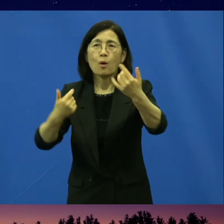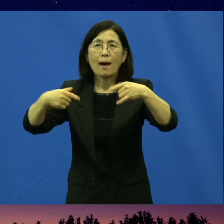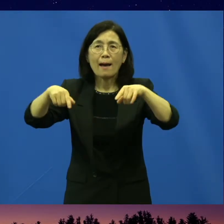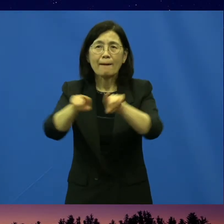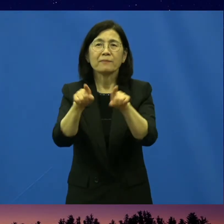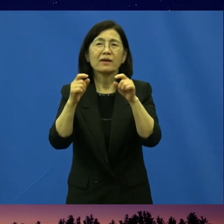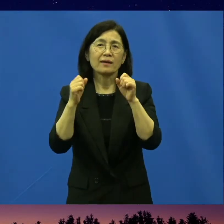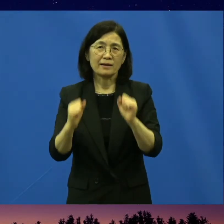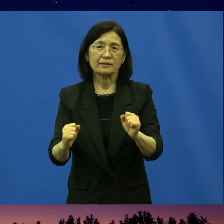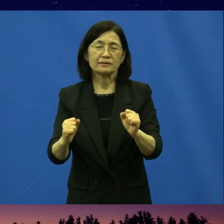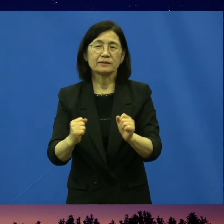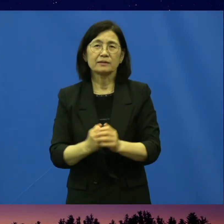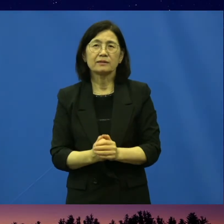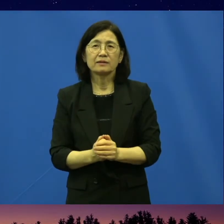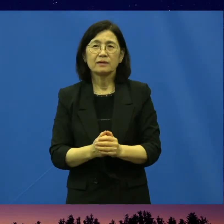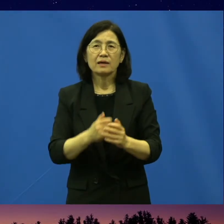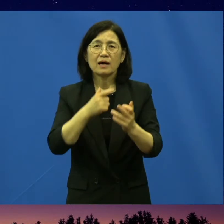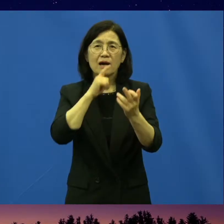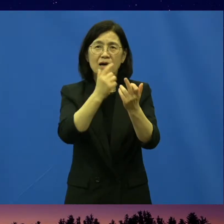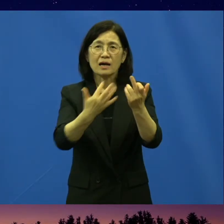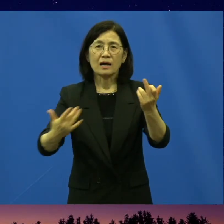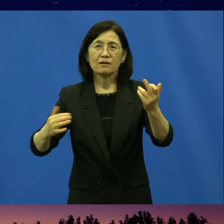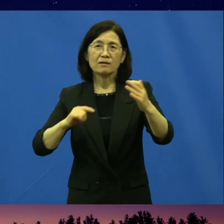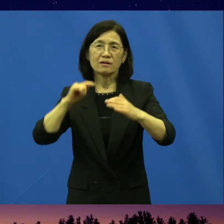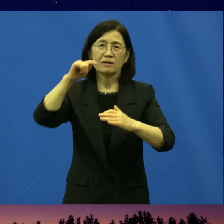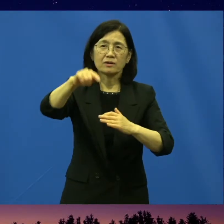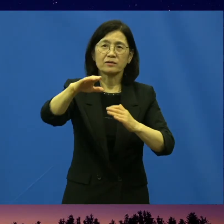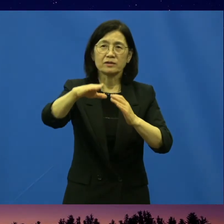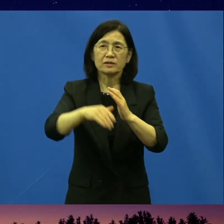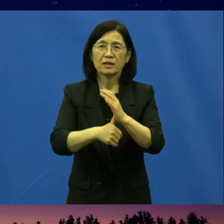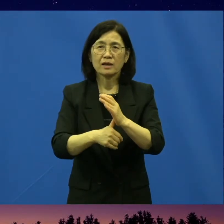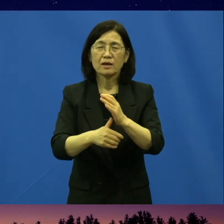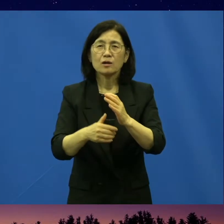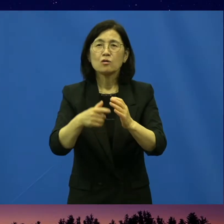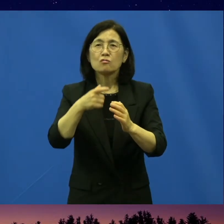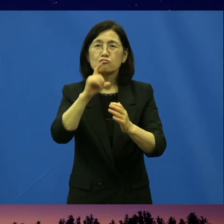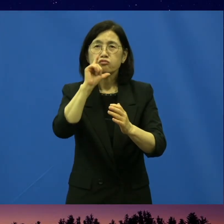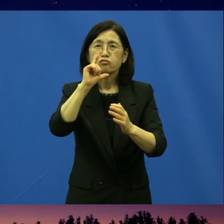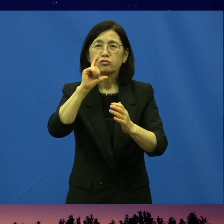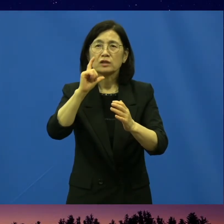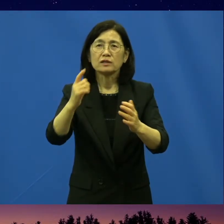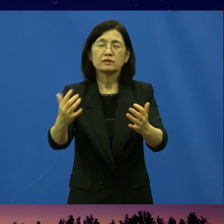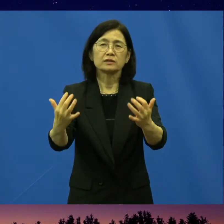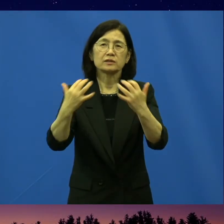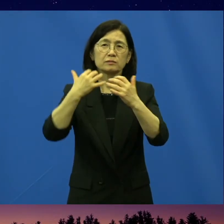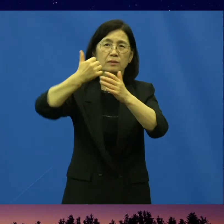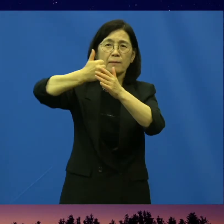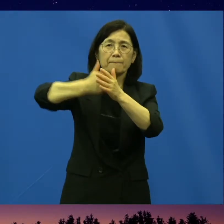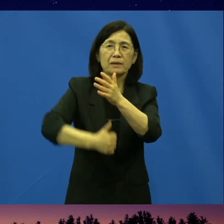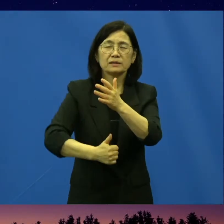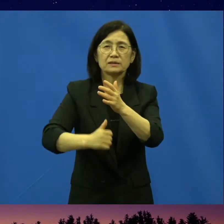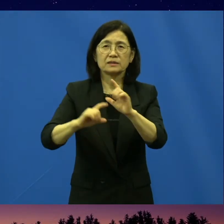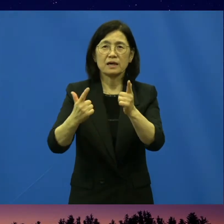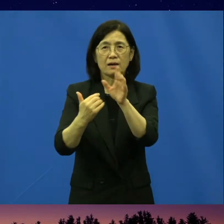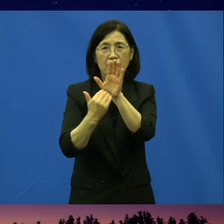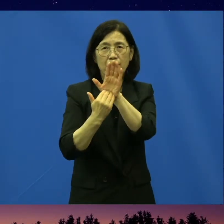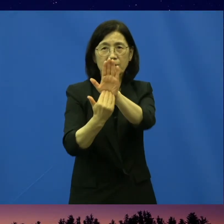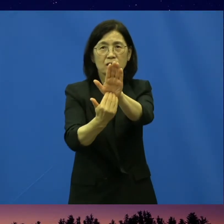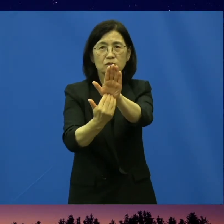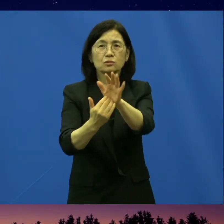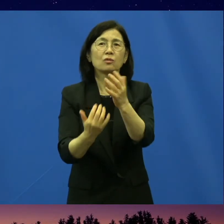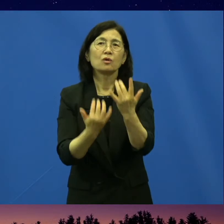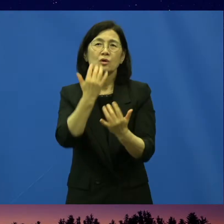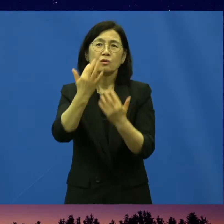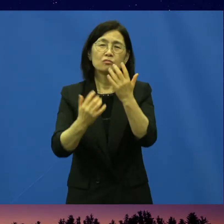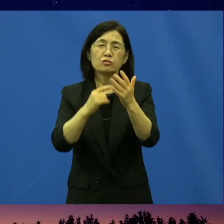거예요. 강을 건널 때 물이 너를 침몰하지 못할 것이고, 내가 불 가운데로 지날 때에